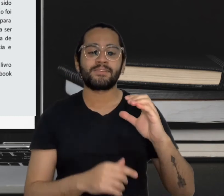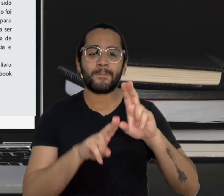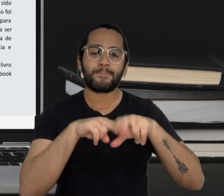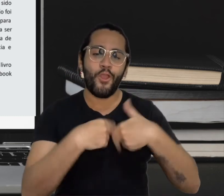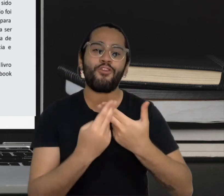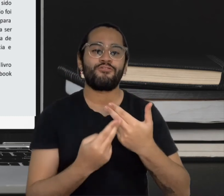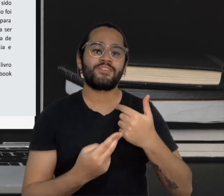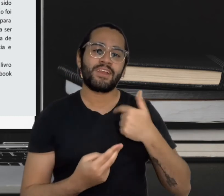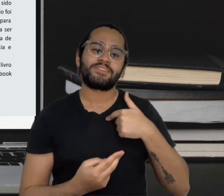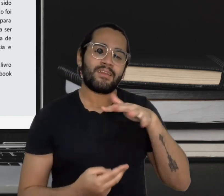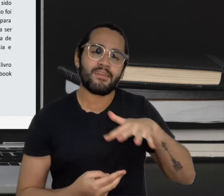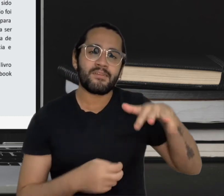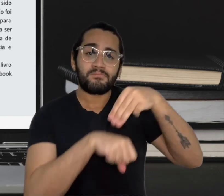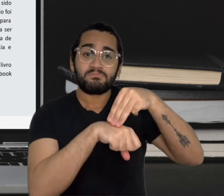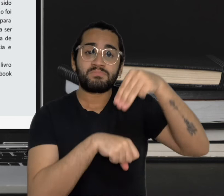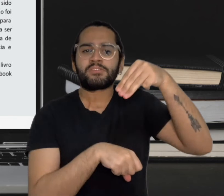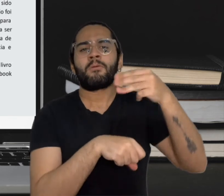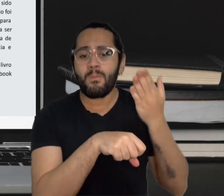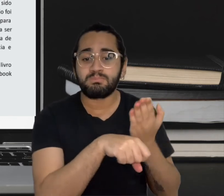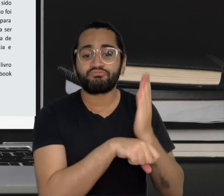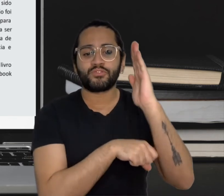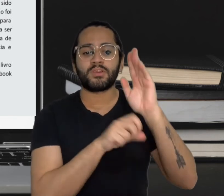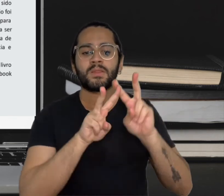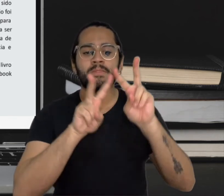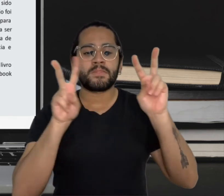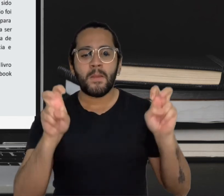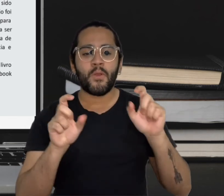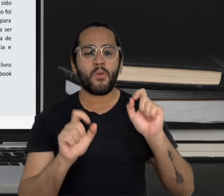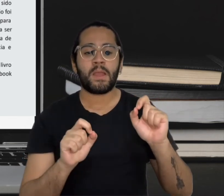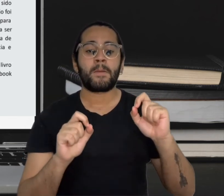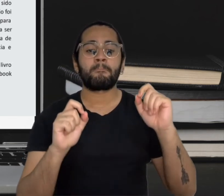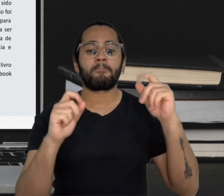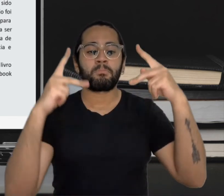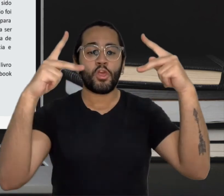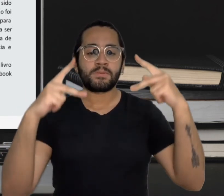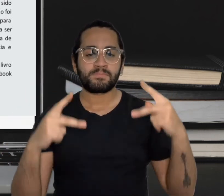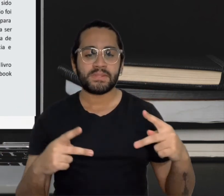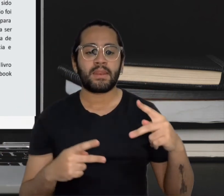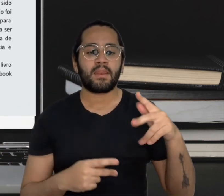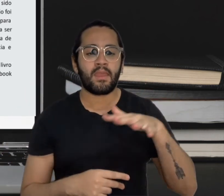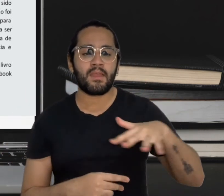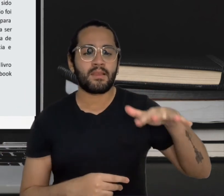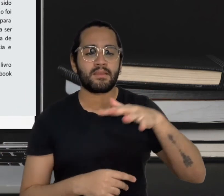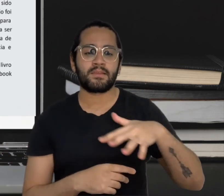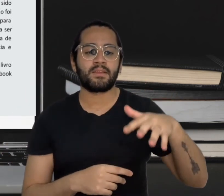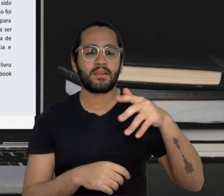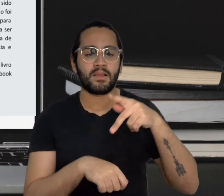já ingressei aqui no programa de mestrado no